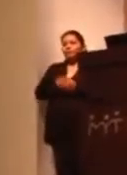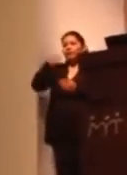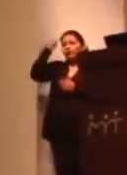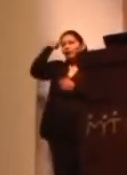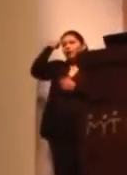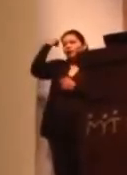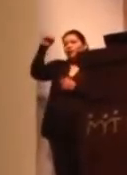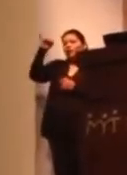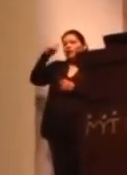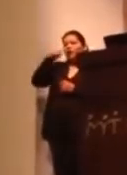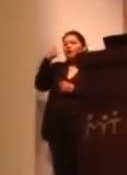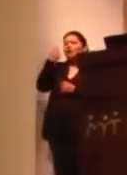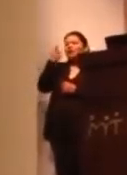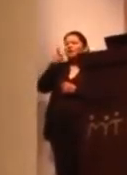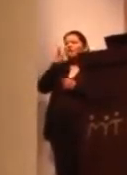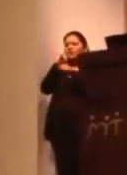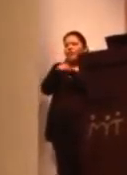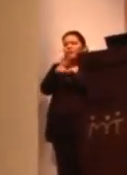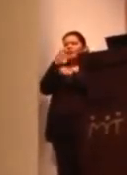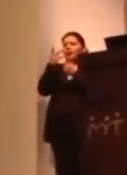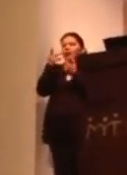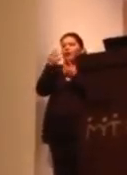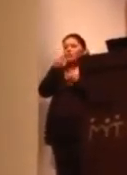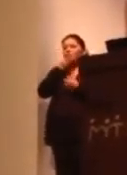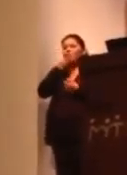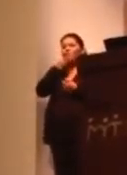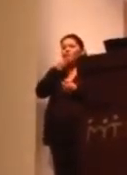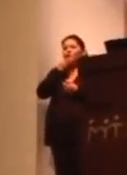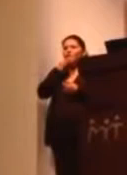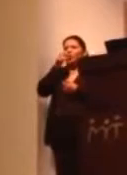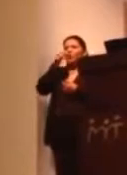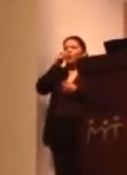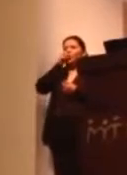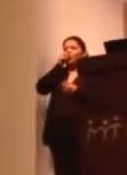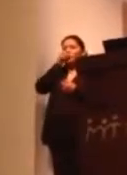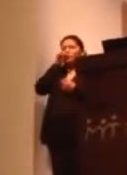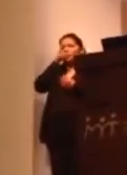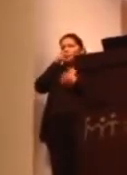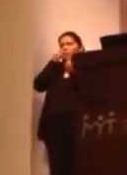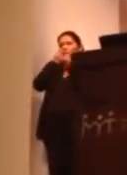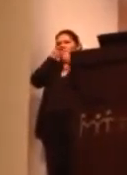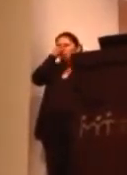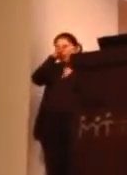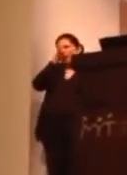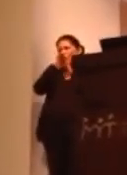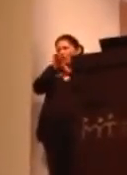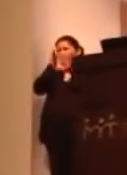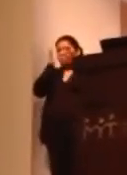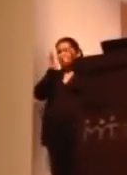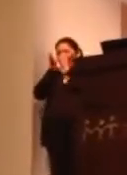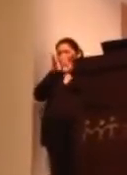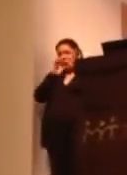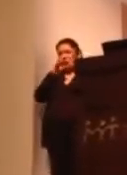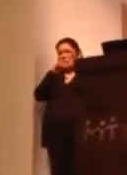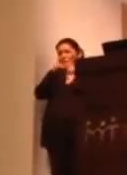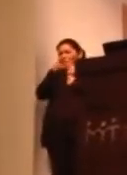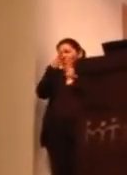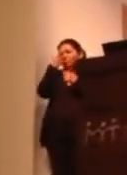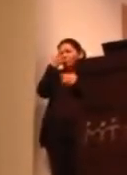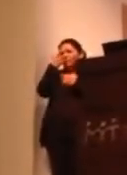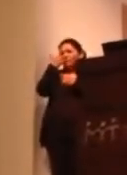Imagínate lo que significa para un niño con TDAH fumarse 6-8 horas en una escuela